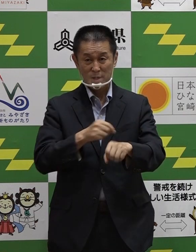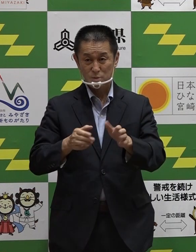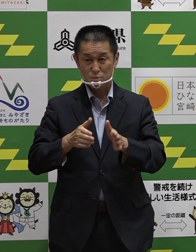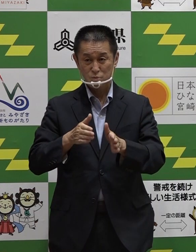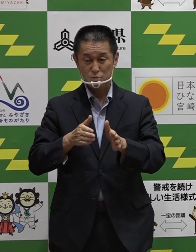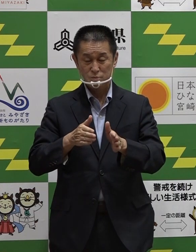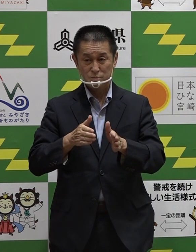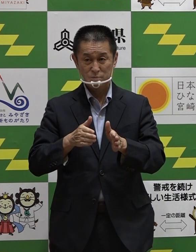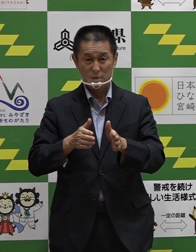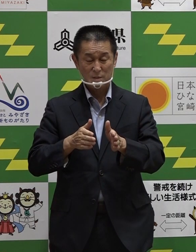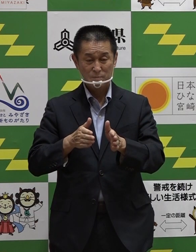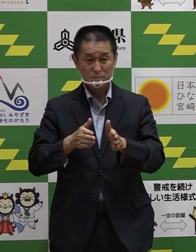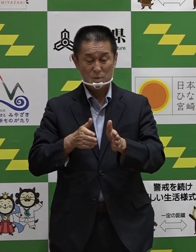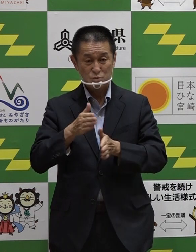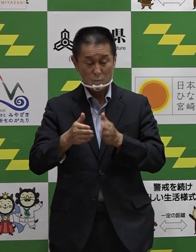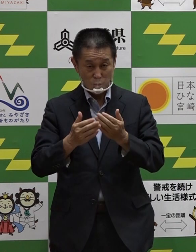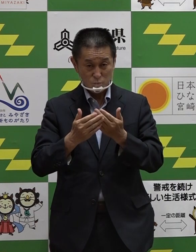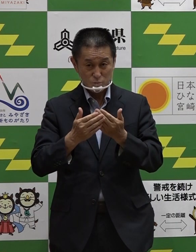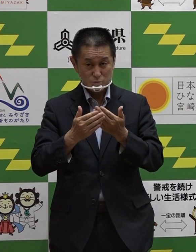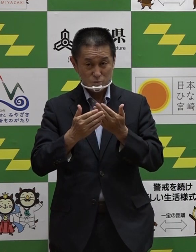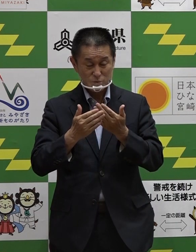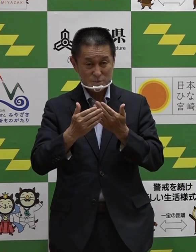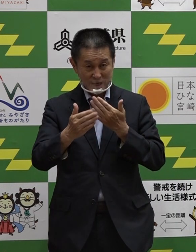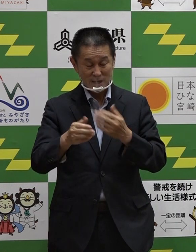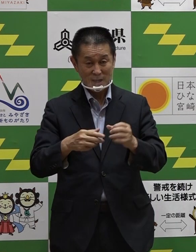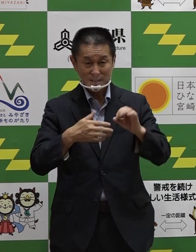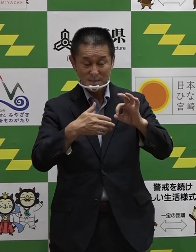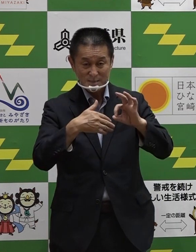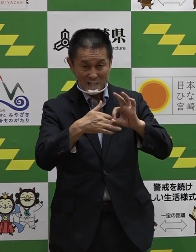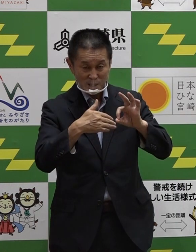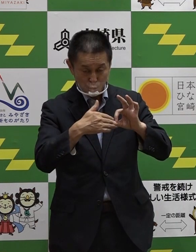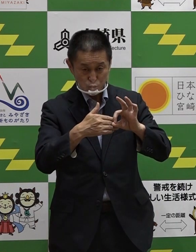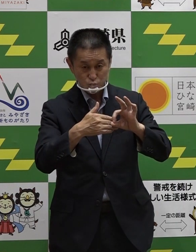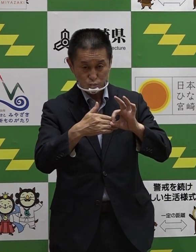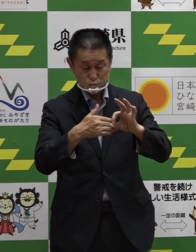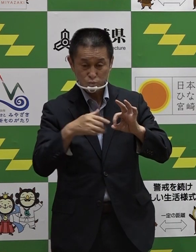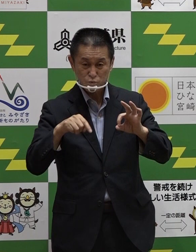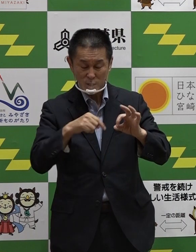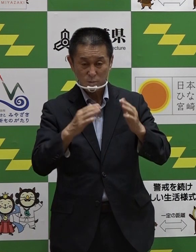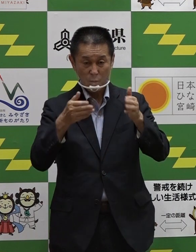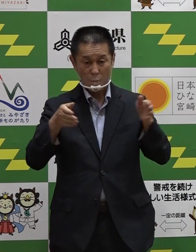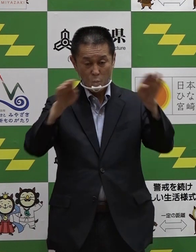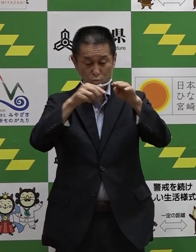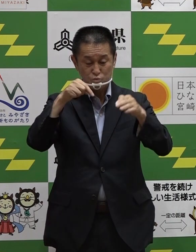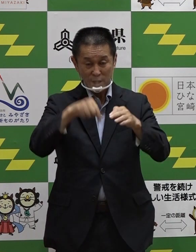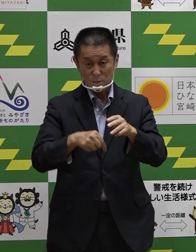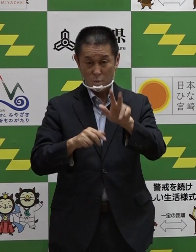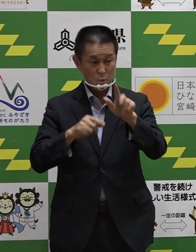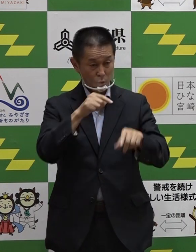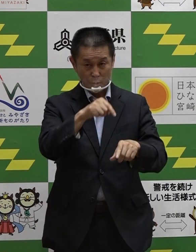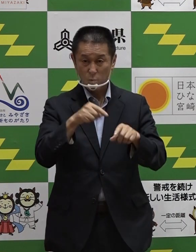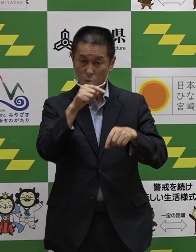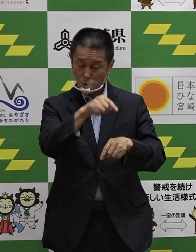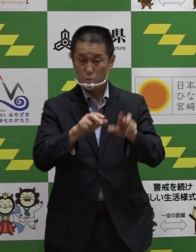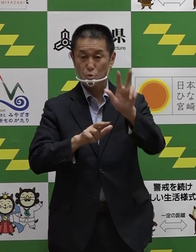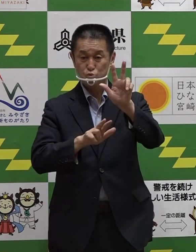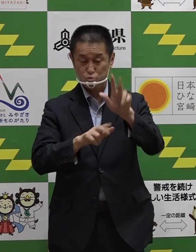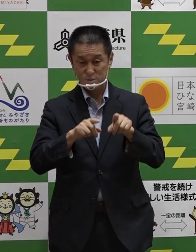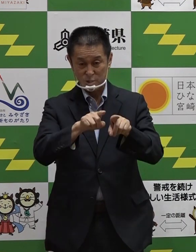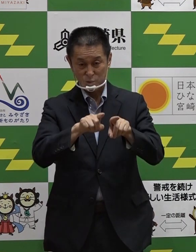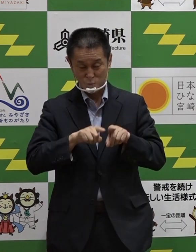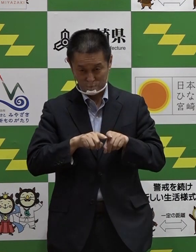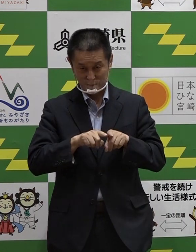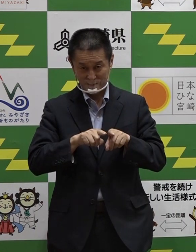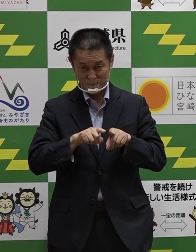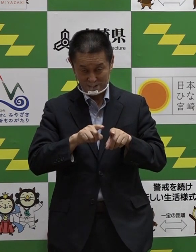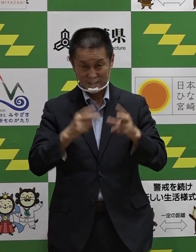ね、今月27日 の卓球などがこの屋内のこのルールに沿って、事業として行